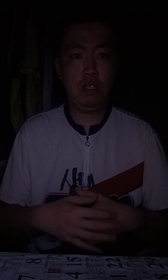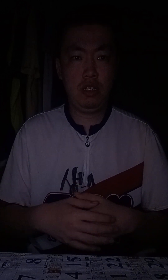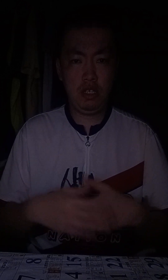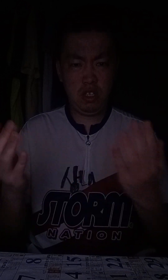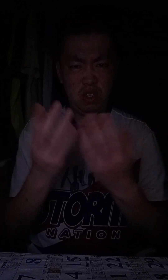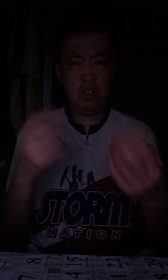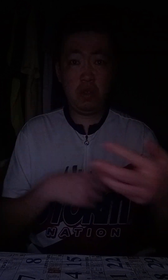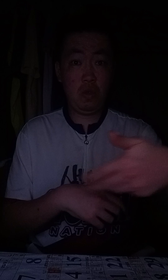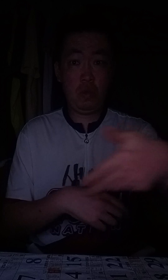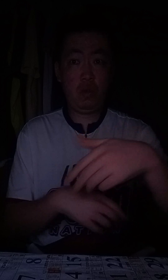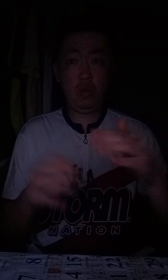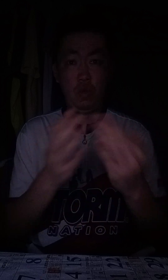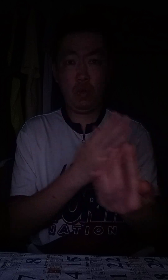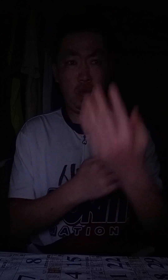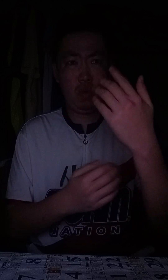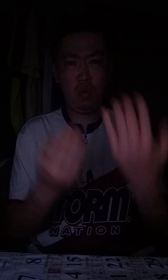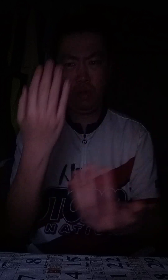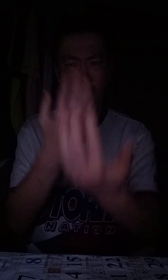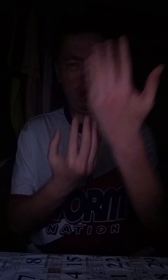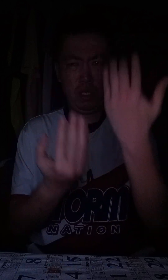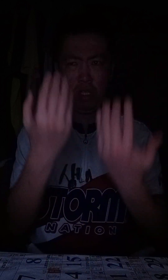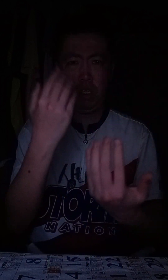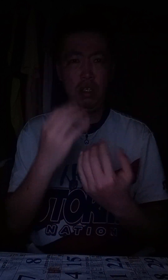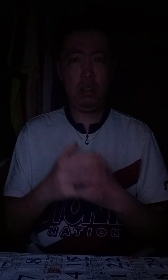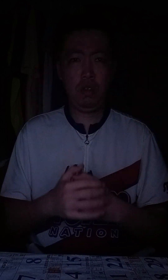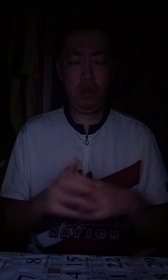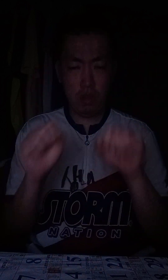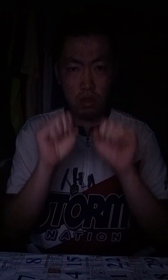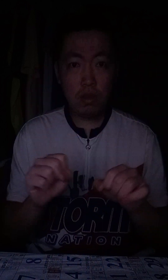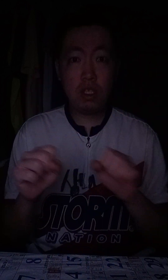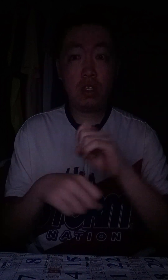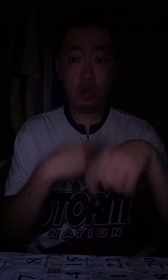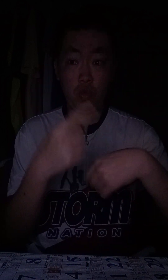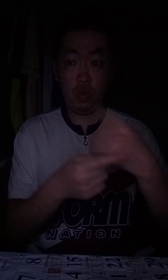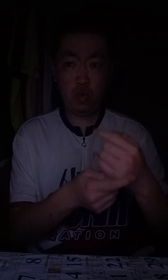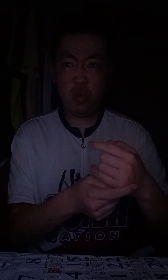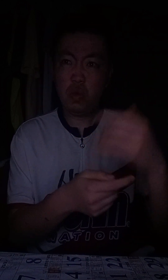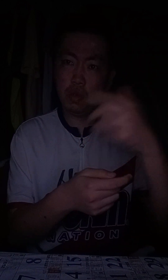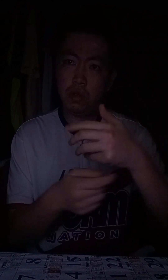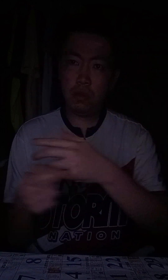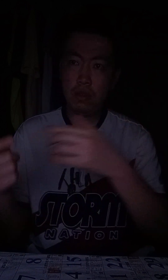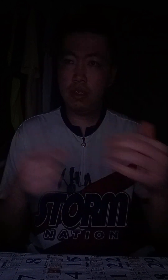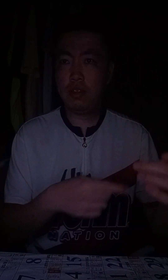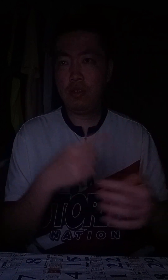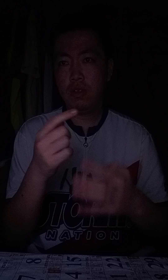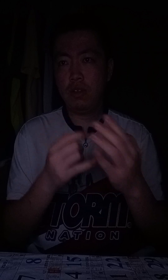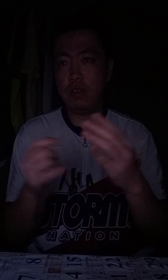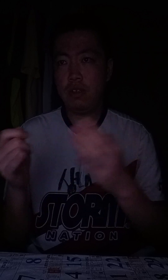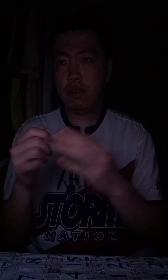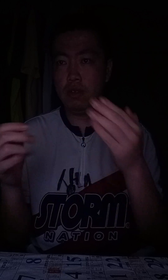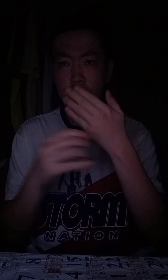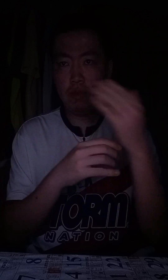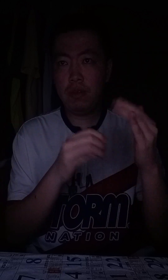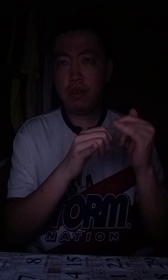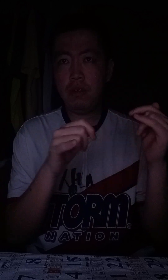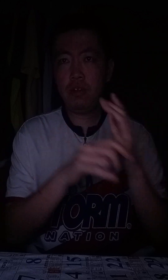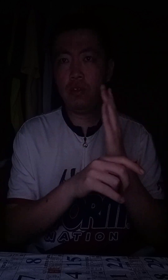달리던 마을버스에서 또 불이 났습니다. 기사의 재빠른 판단과 대응으로 다행히 승객들이 미리 대피해 큰 사고는